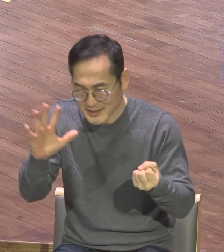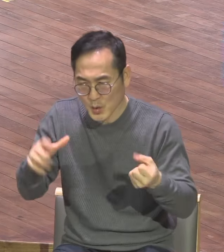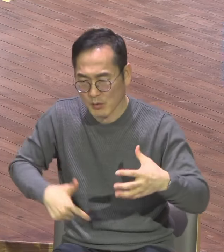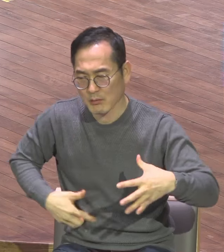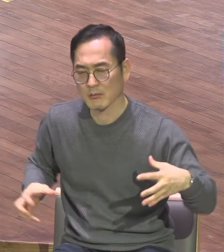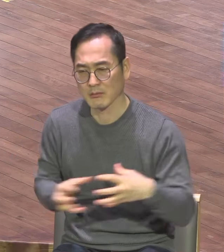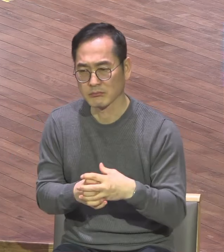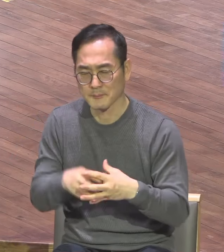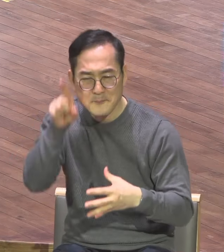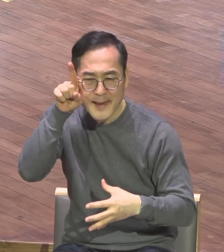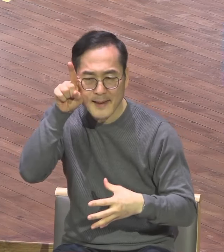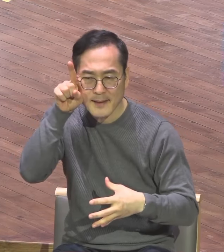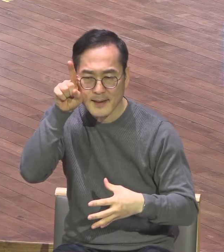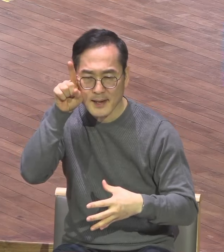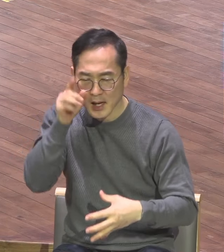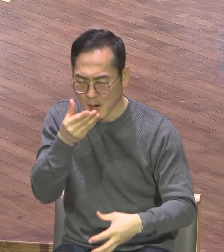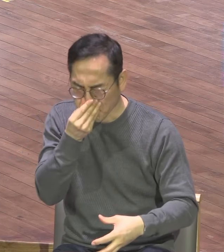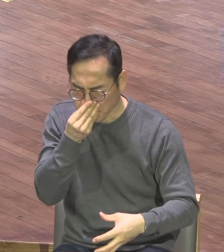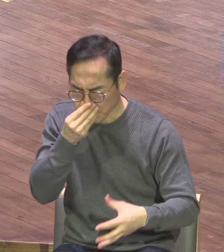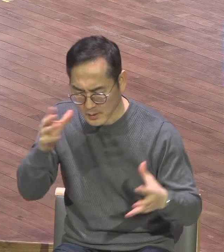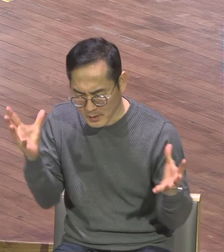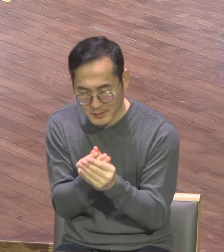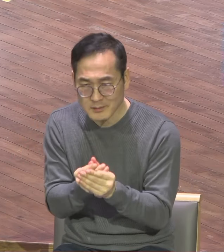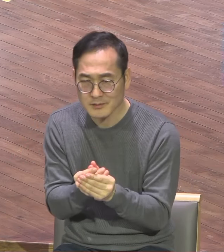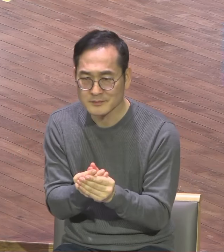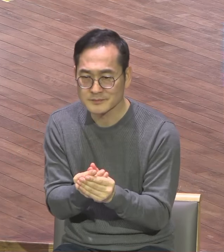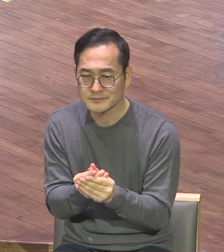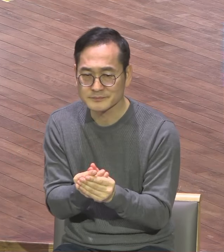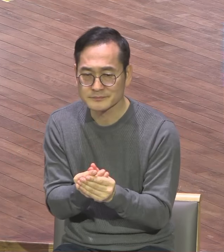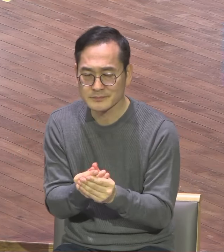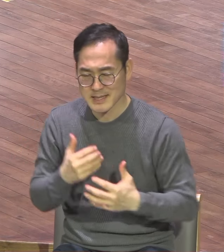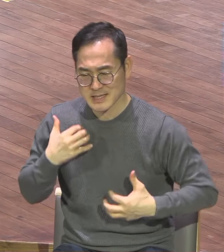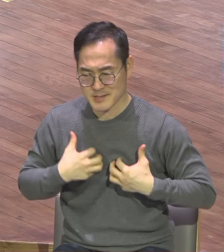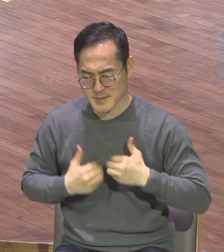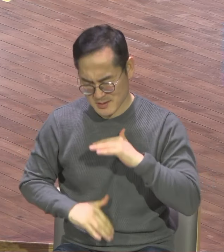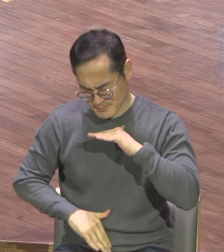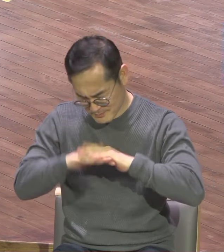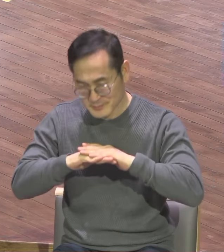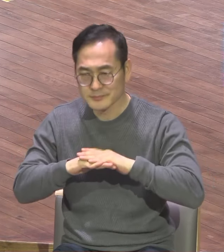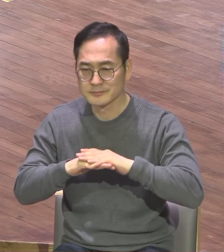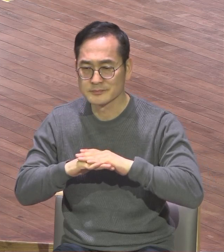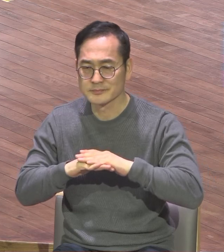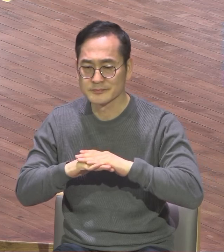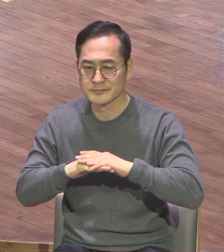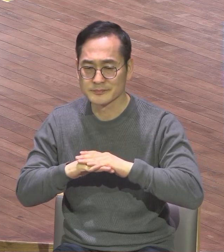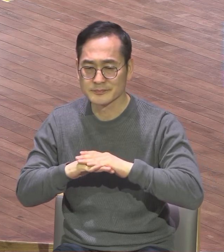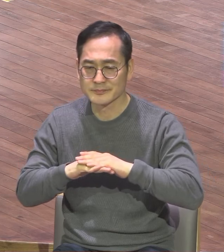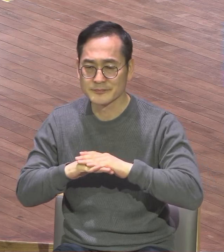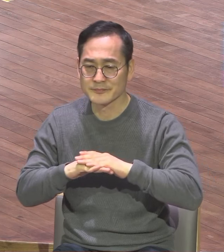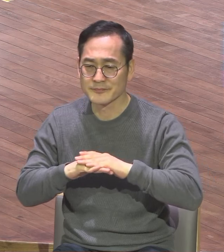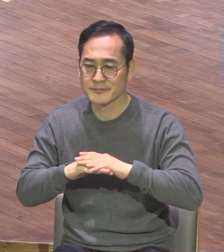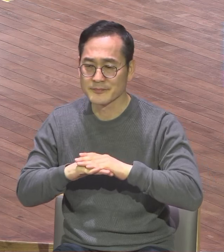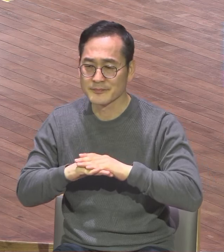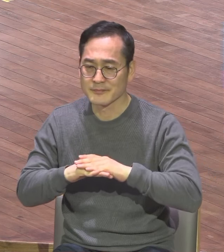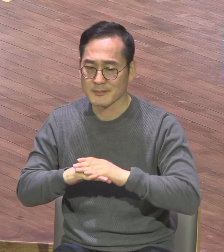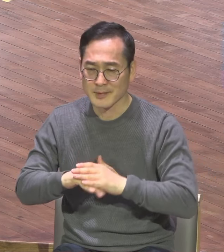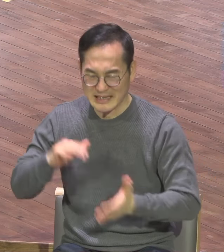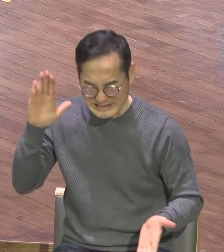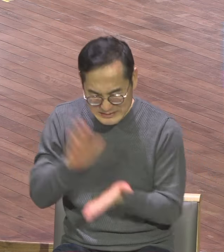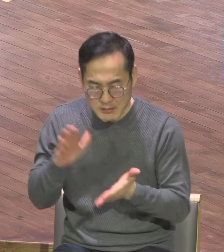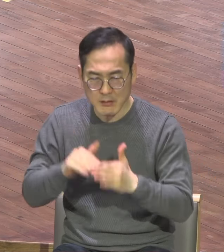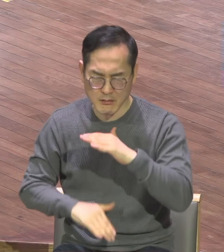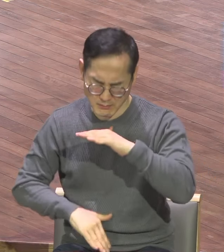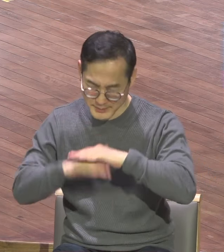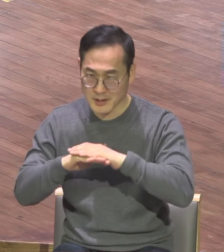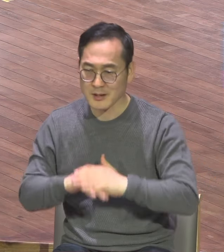100%의 꽉 찬 마음으로 너무나 기뻐서 열정적으로 주님께 감사드립니다. 그